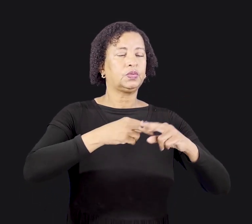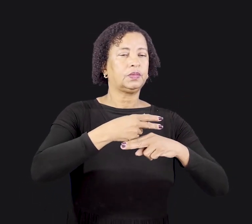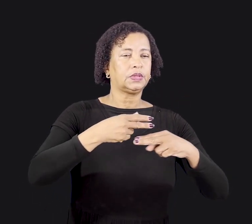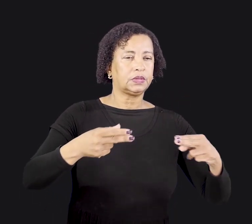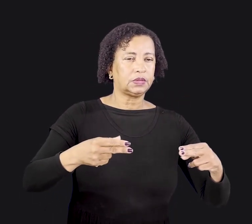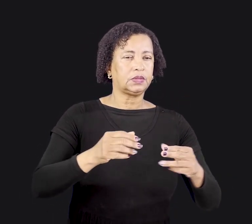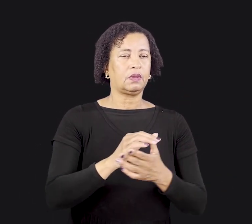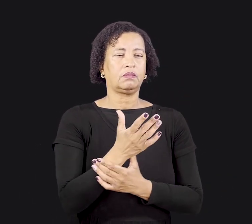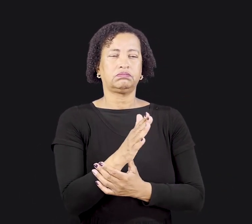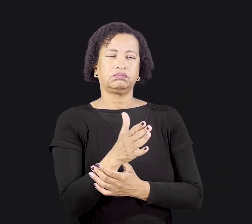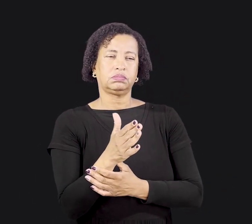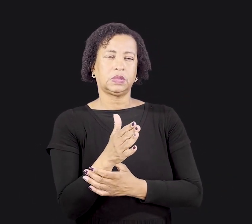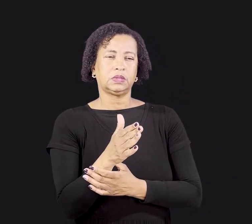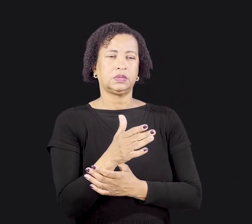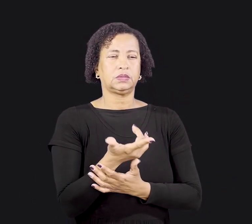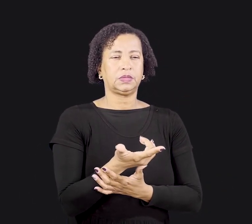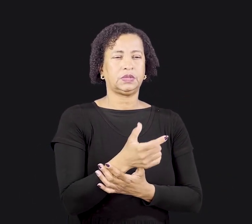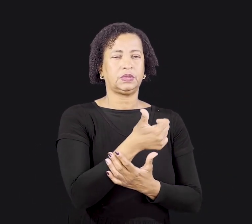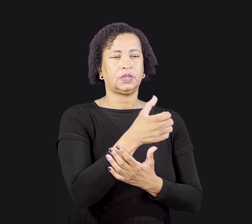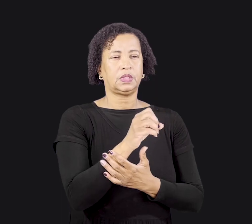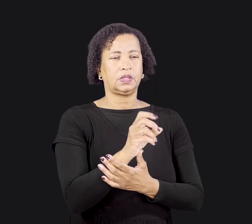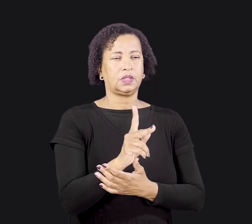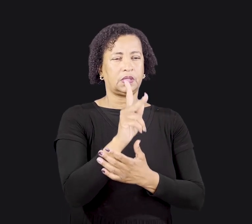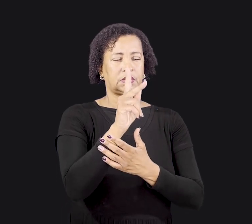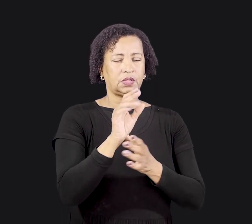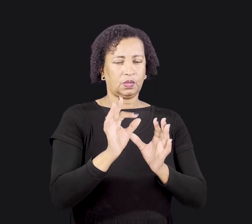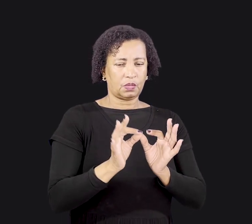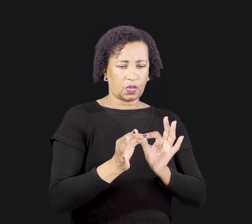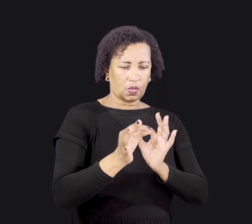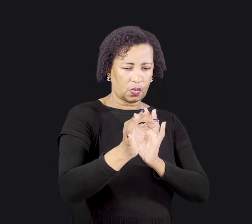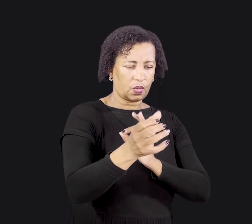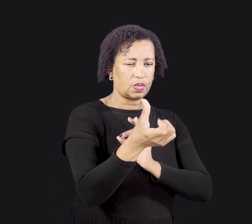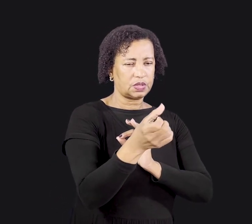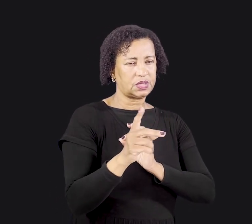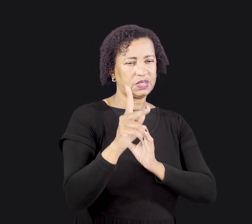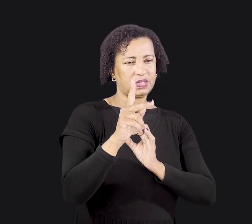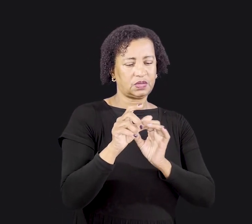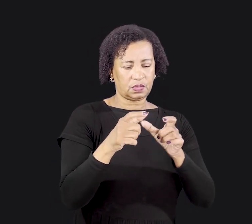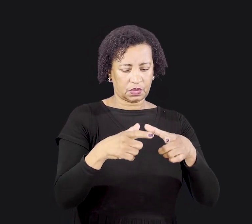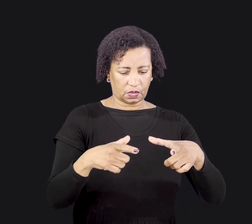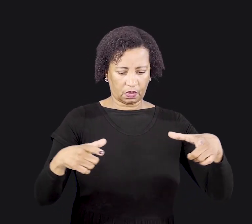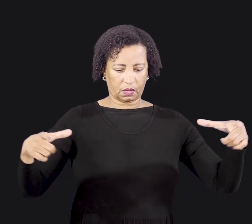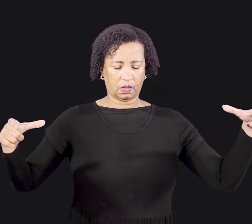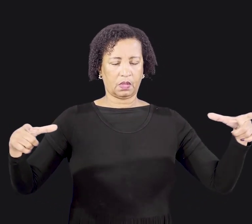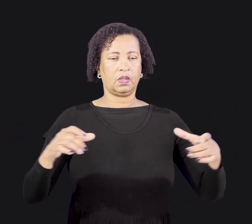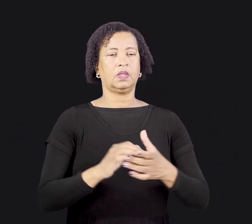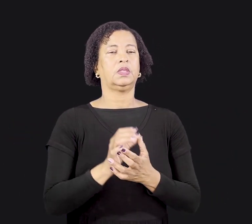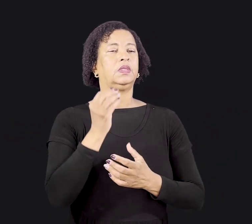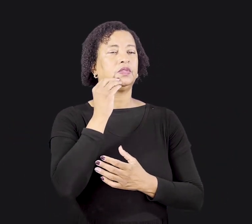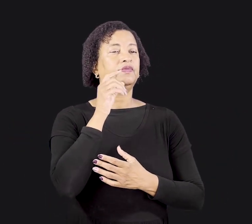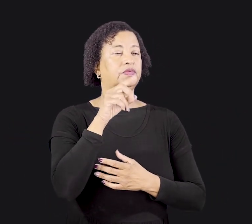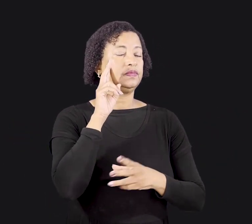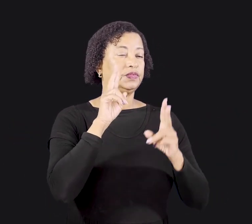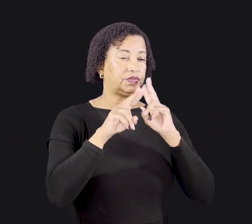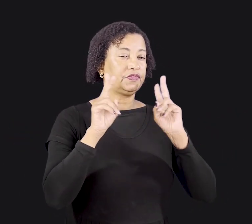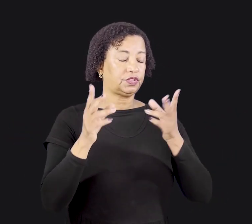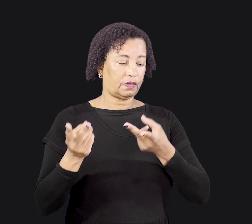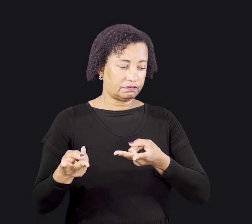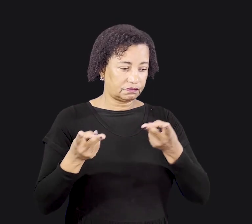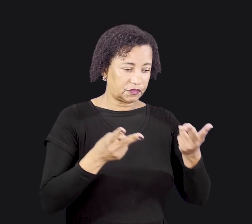mais ou menos 10 quilômetros de extensão e uns 6 quilômetros de largura. Talvez muitos de vocês já tenham visitado esse local e